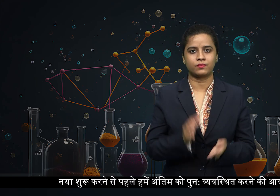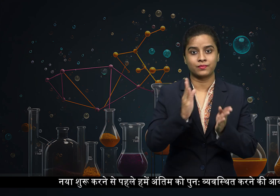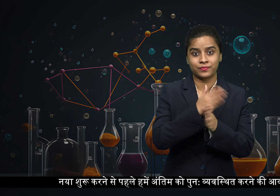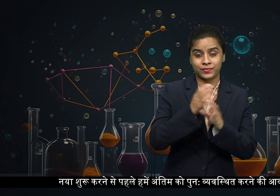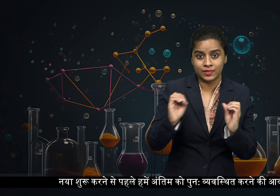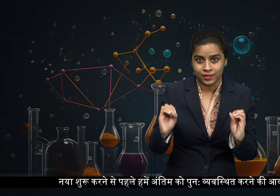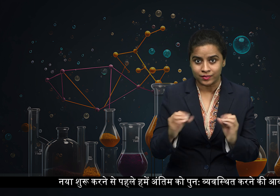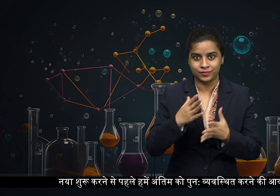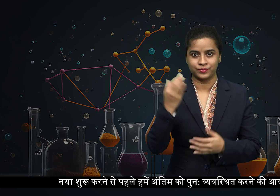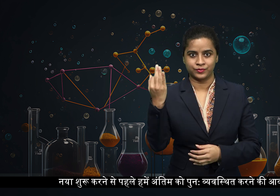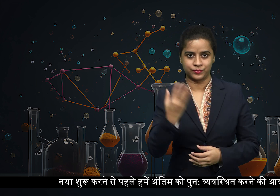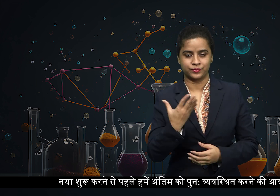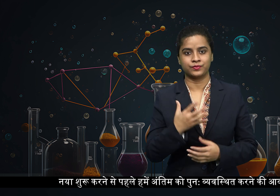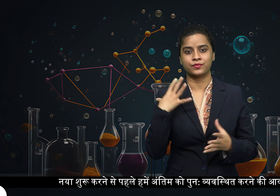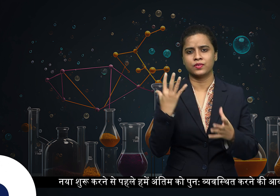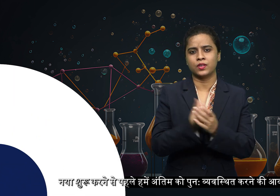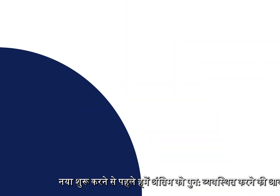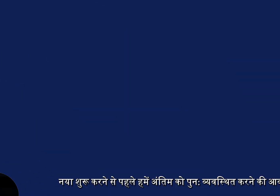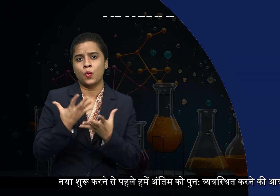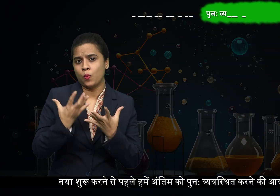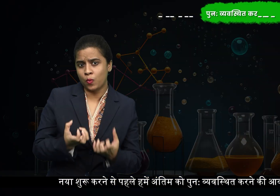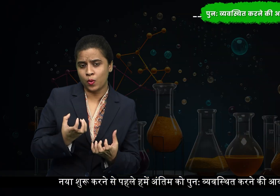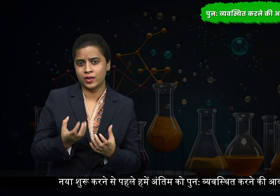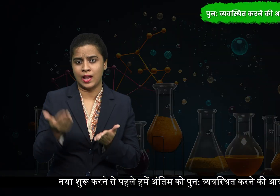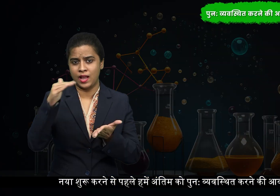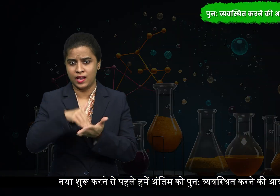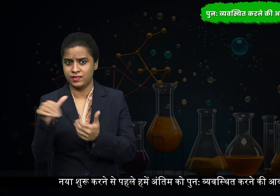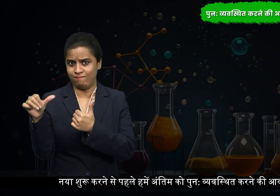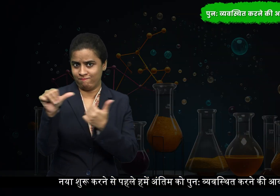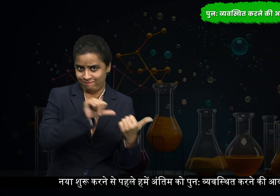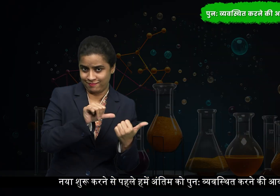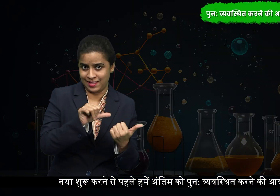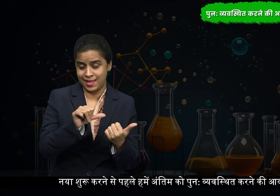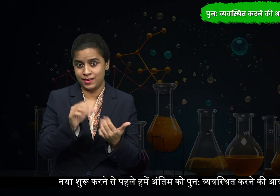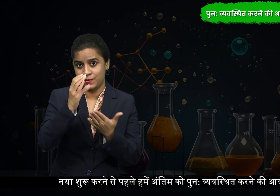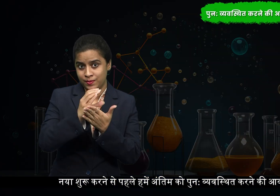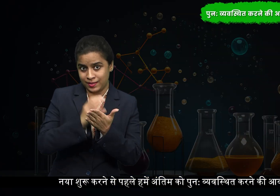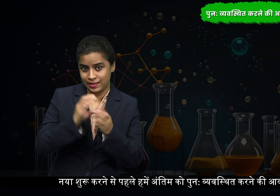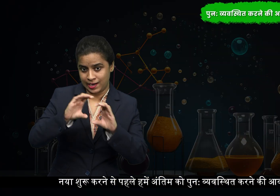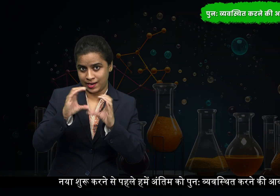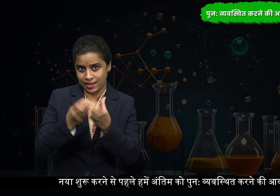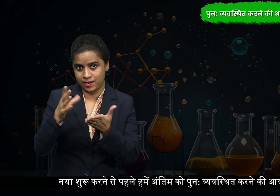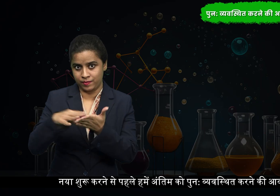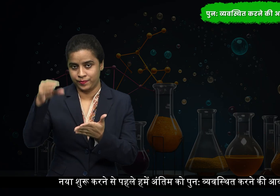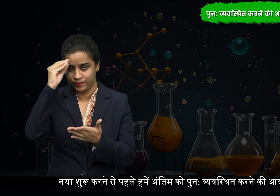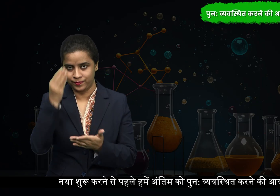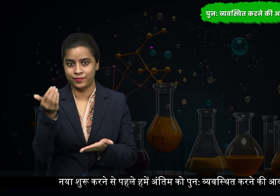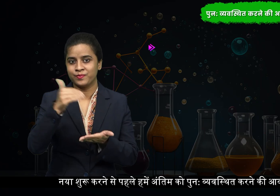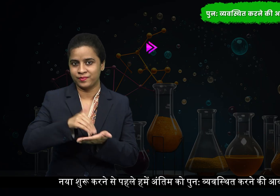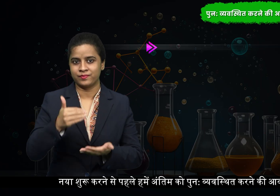नया शुरू करने से पहले हमें अंतिम को पुनः व्यवस्थित करने की बहुत आवश्यकता है।